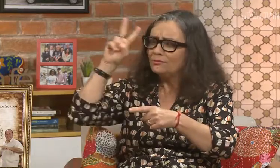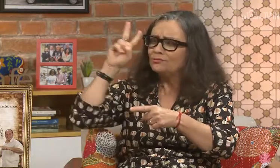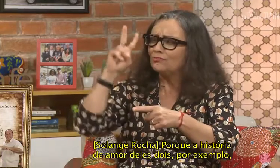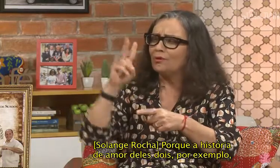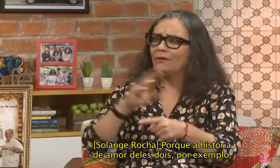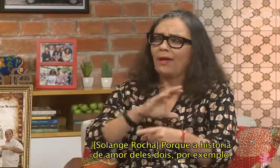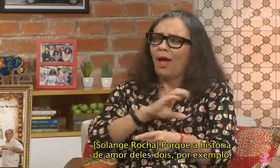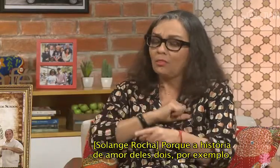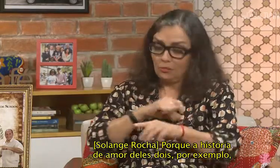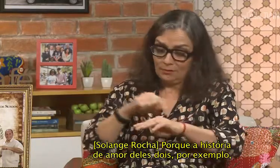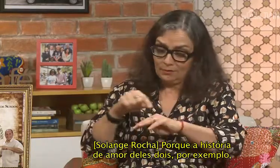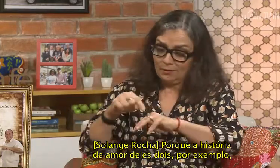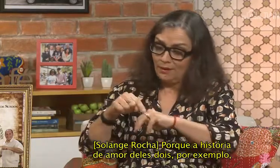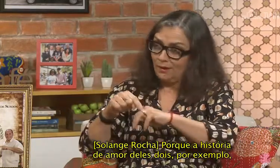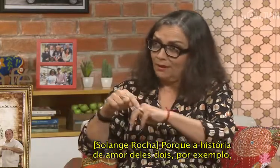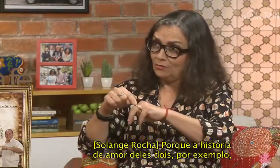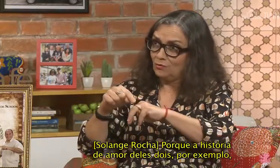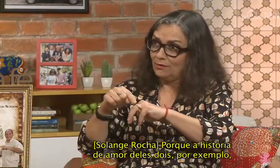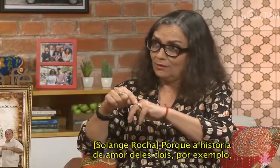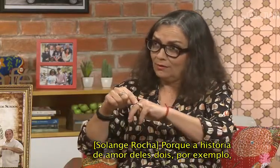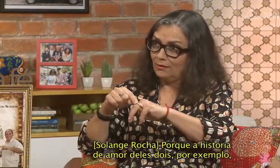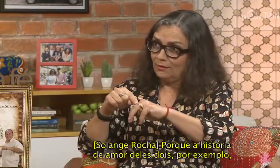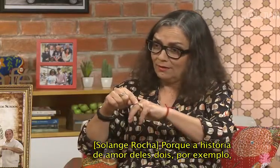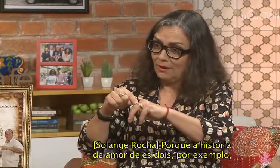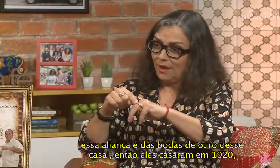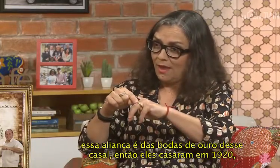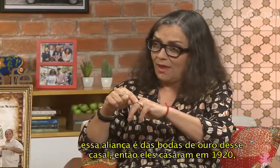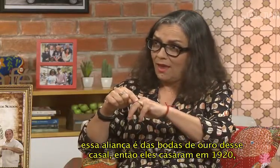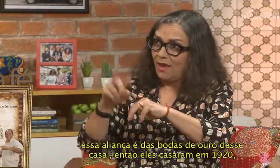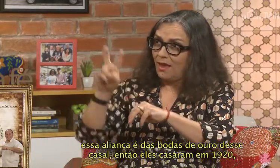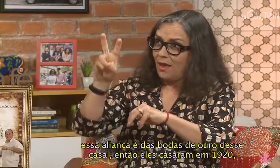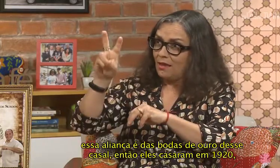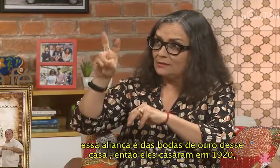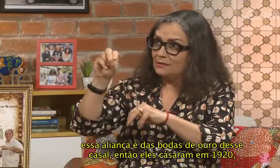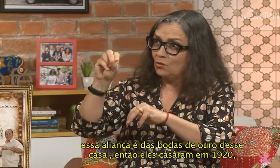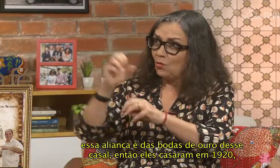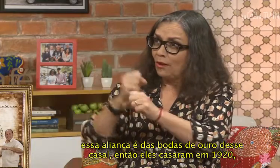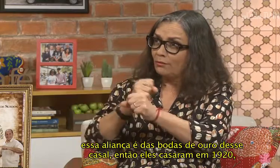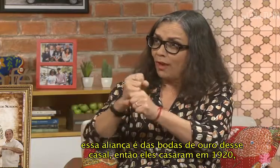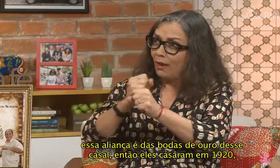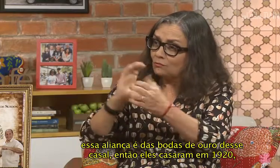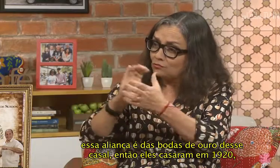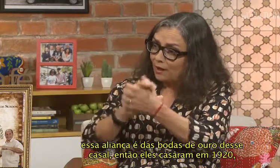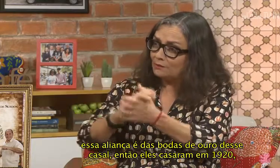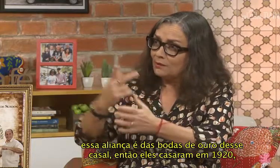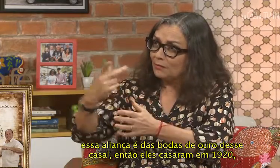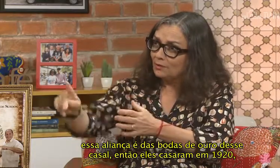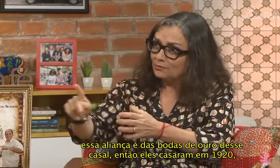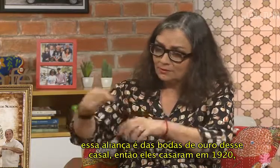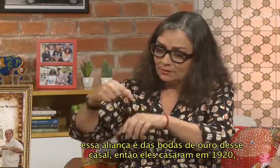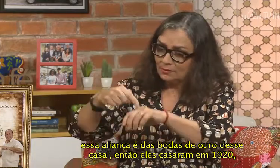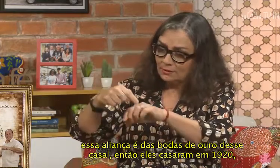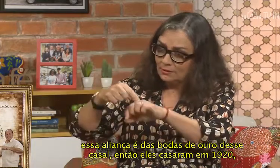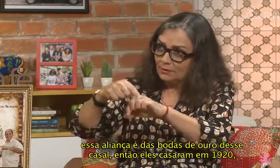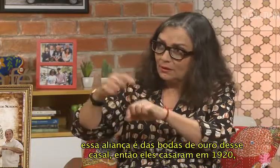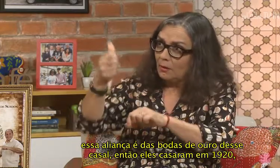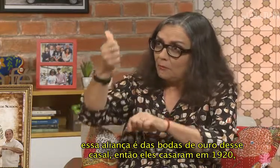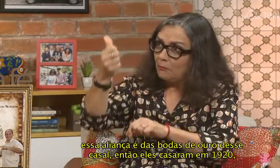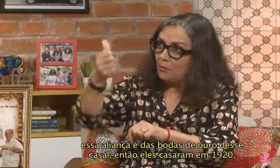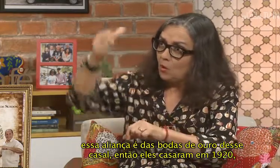Porque a história de amor deles dois, por exemplo, essa aliança é uma aliança das bodas de ouro desse casal, né?